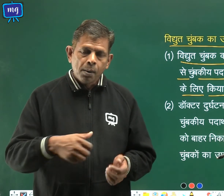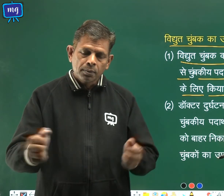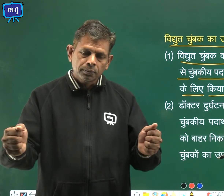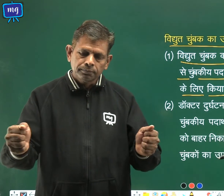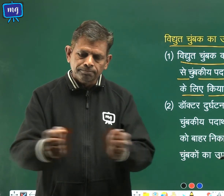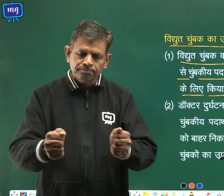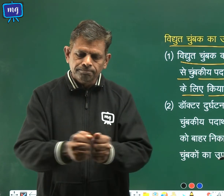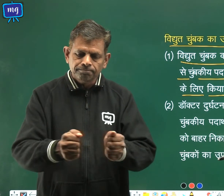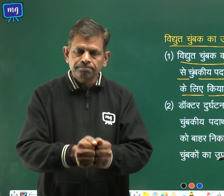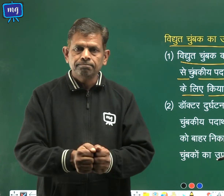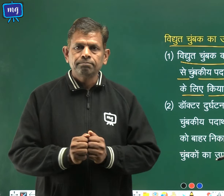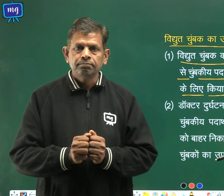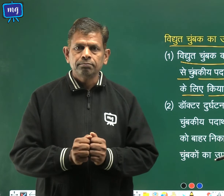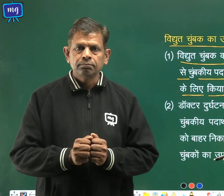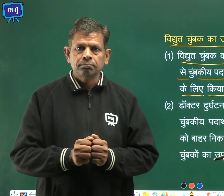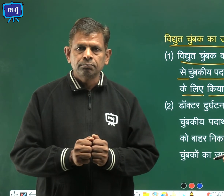करता है,